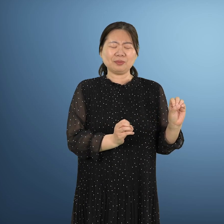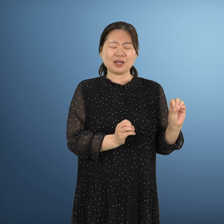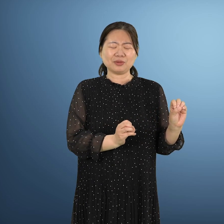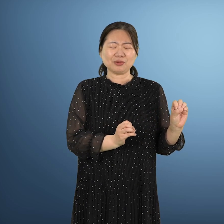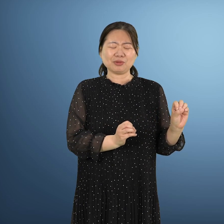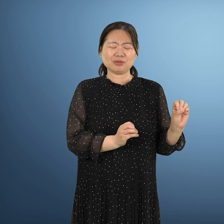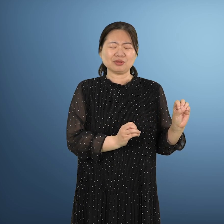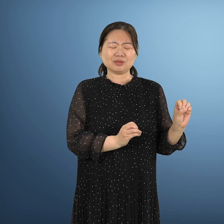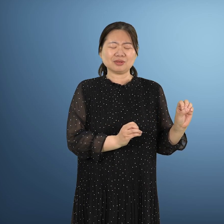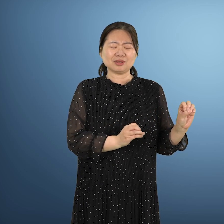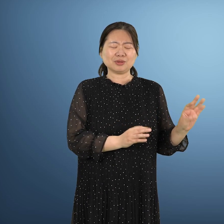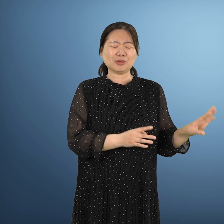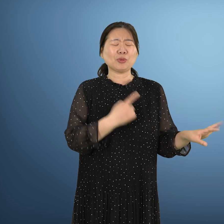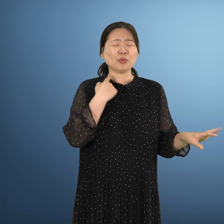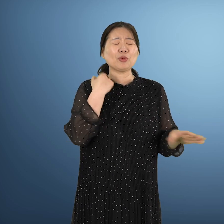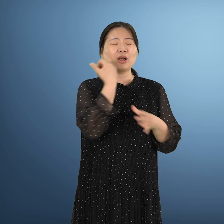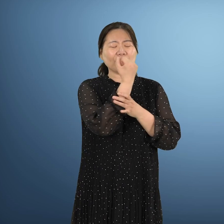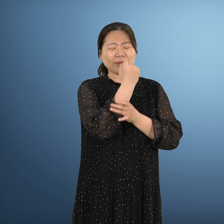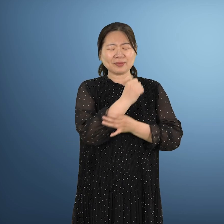버림받고